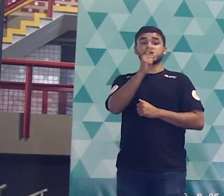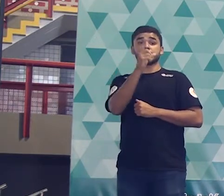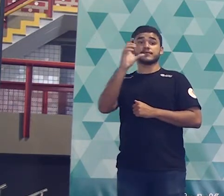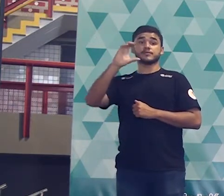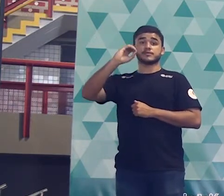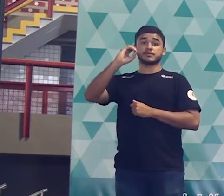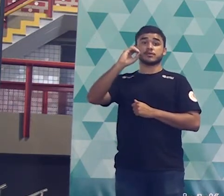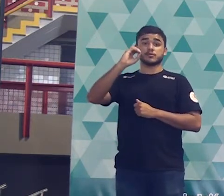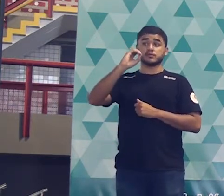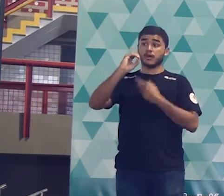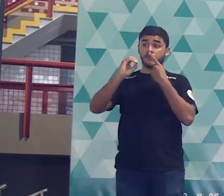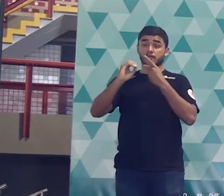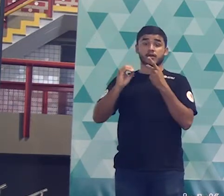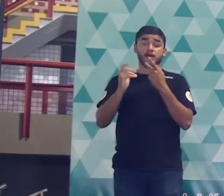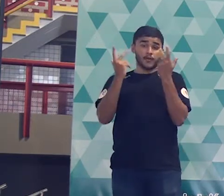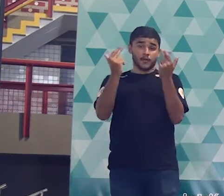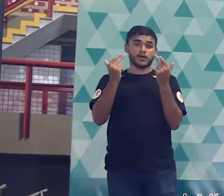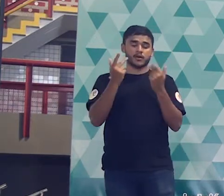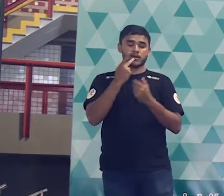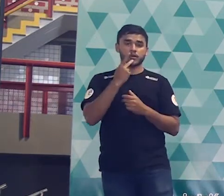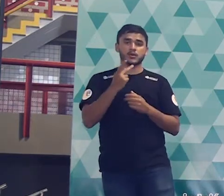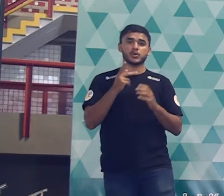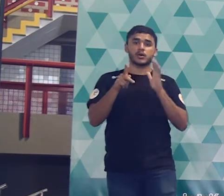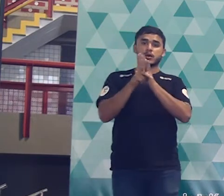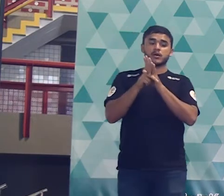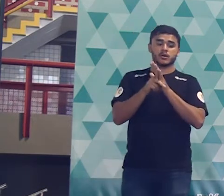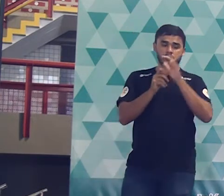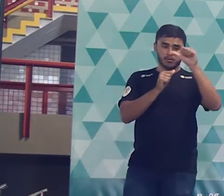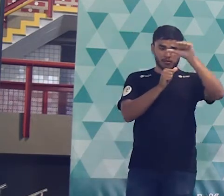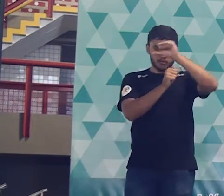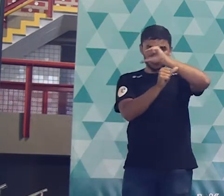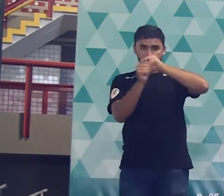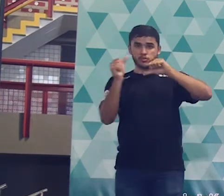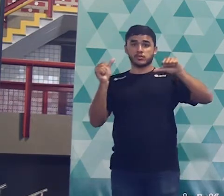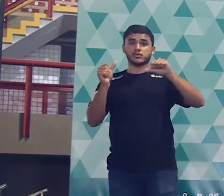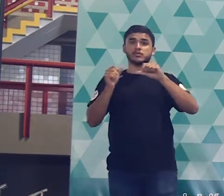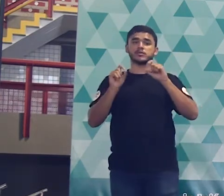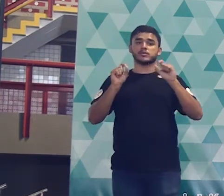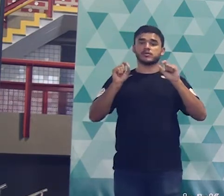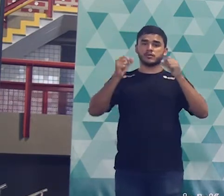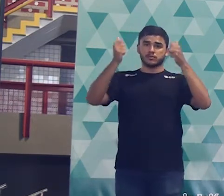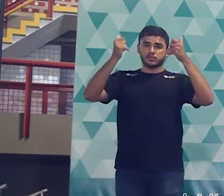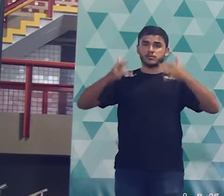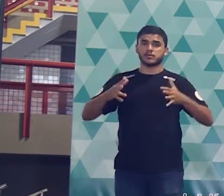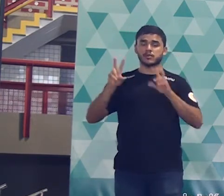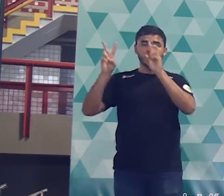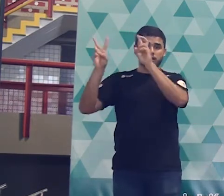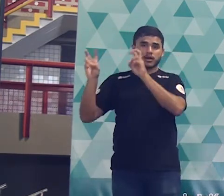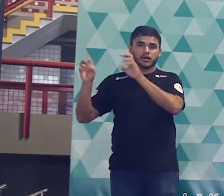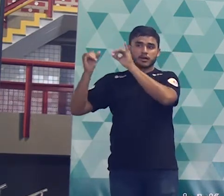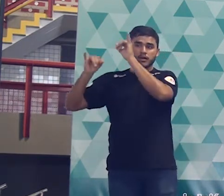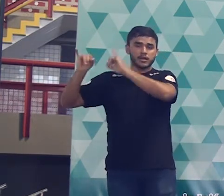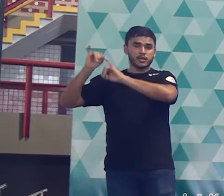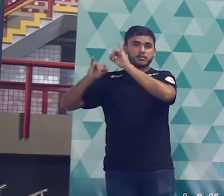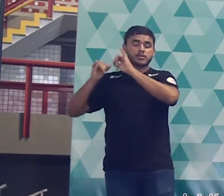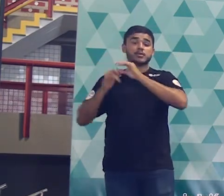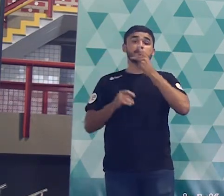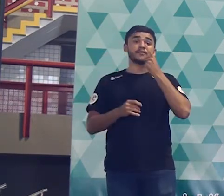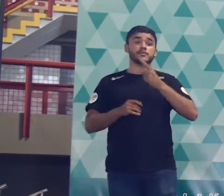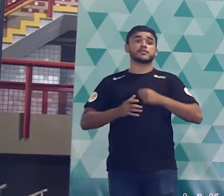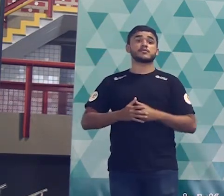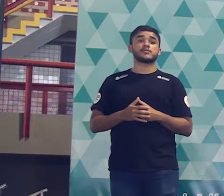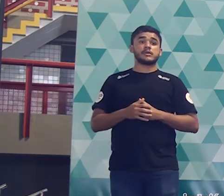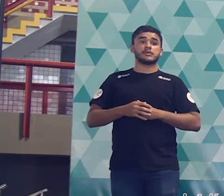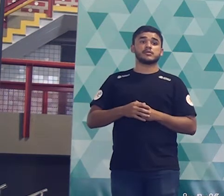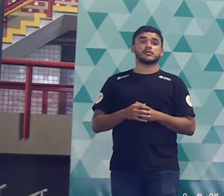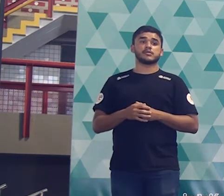Fusão do Dragon Ball, eu costumo falar na reação nuclear. Daqui a pouco a gente tem uma questãozinha sobre isso e a gente fala da fusão. Tu vem me ajudar